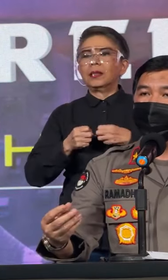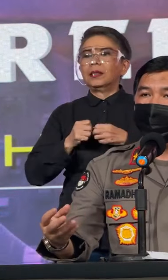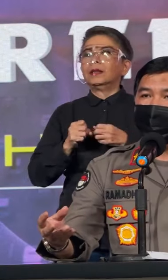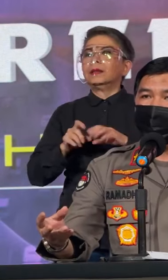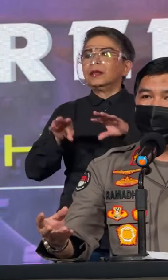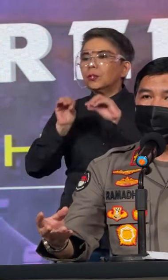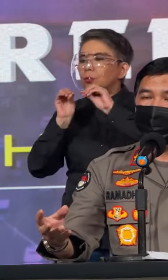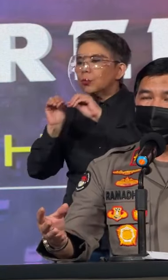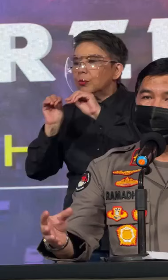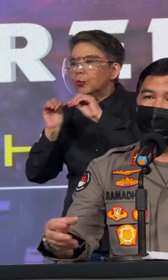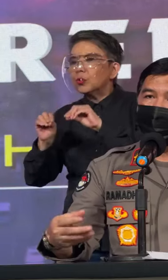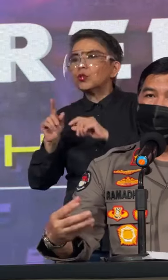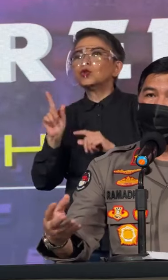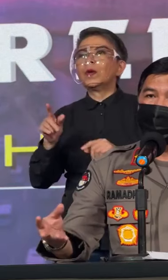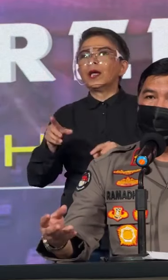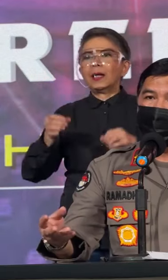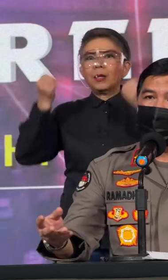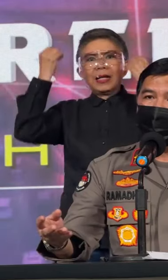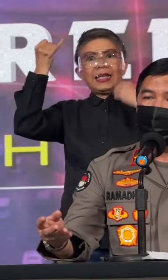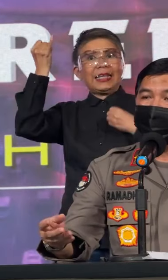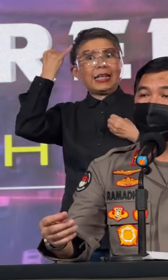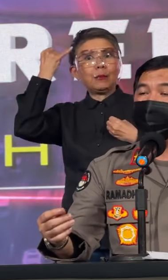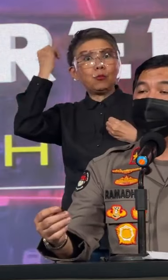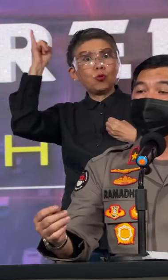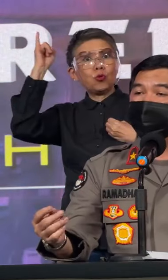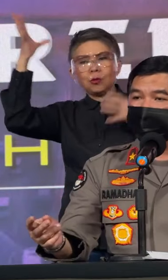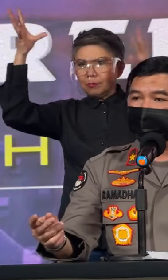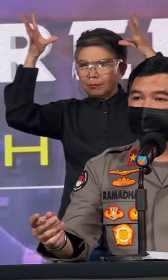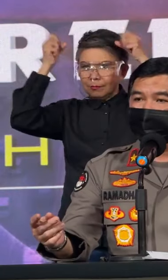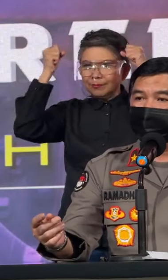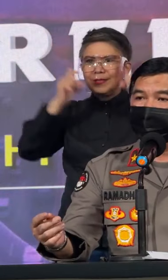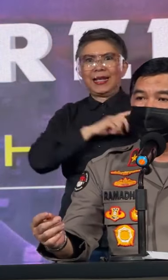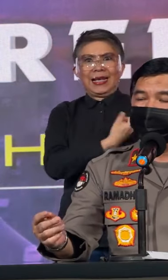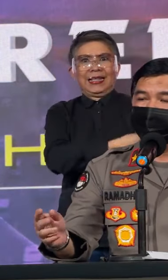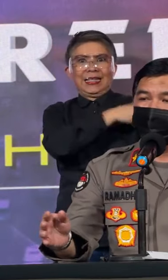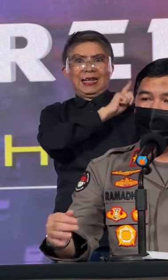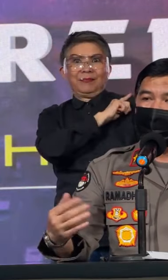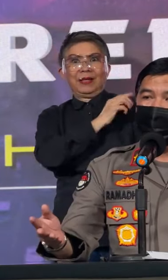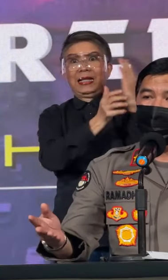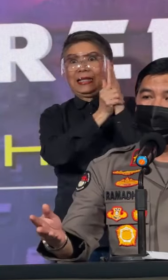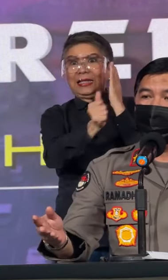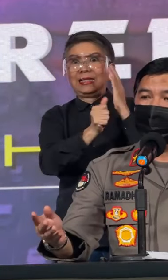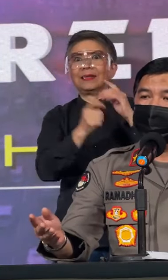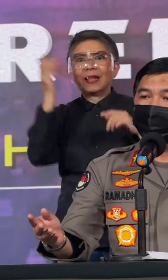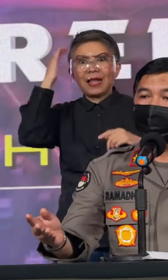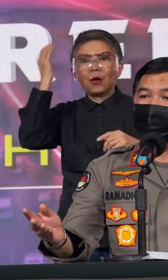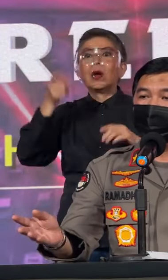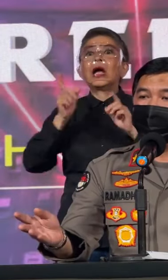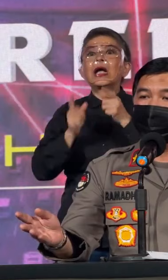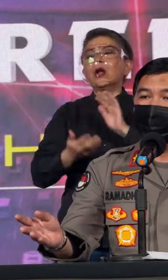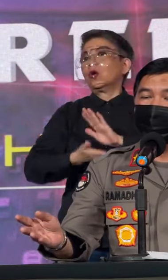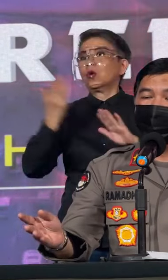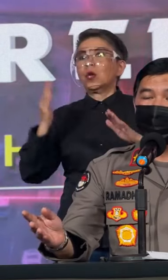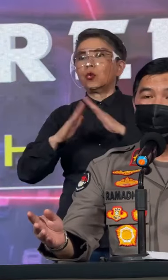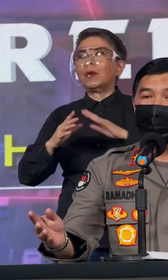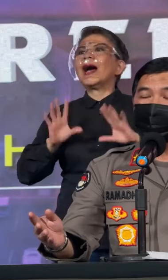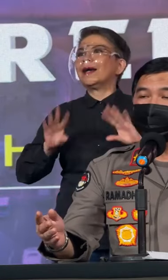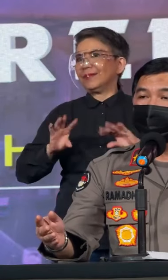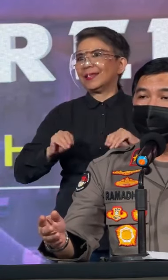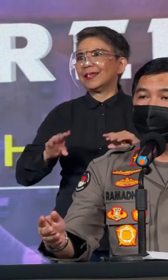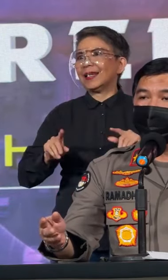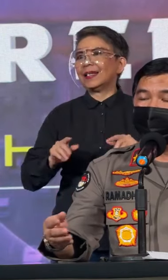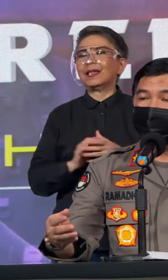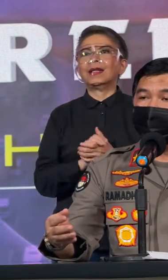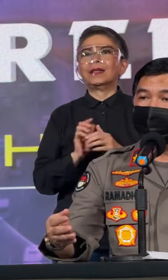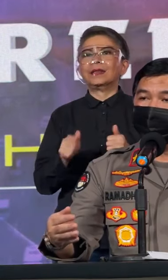diberikan pembinaan supaya mempunyai keterampilan ya. Sehingga nanti memiliki keterampilan. Tentu